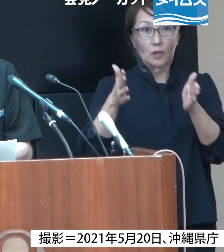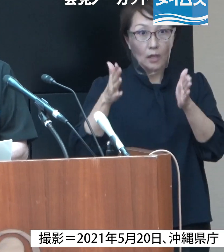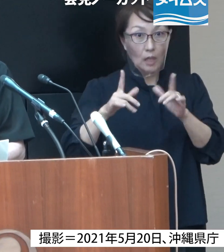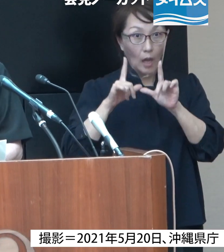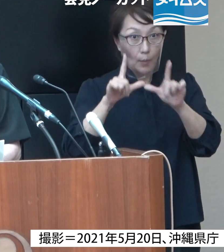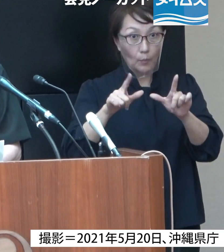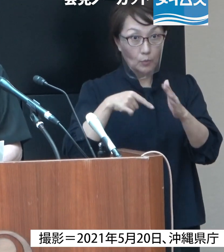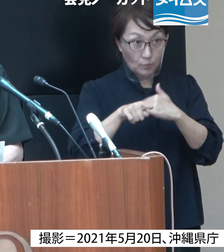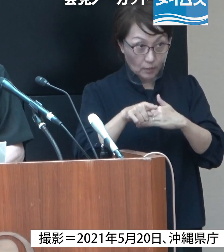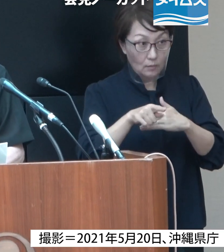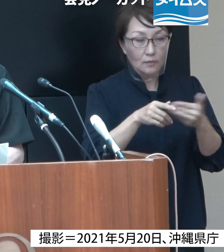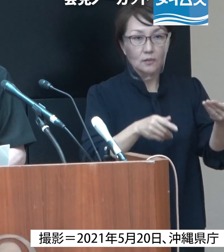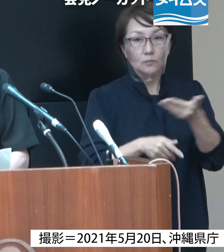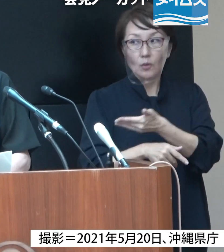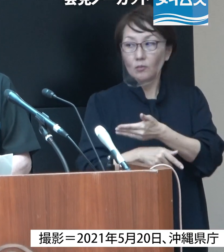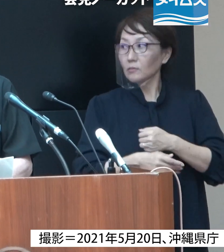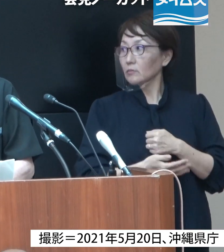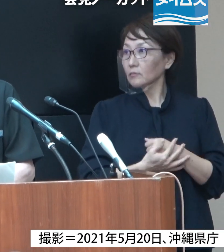する